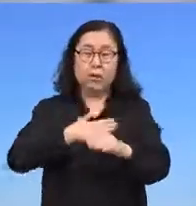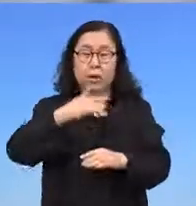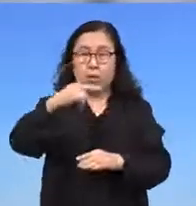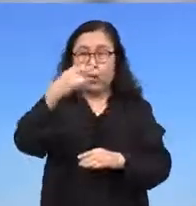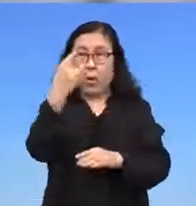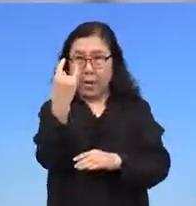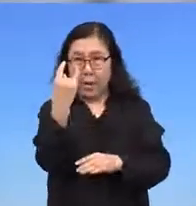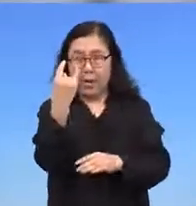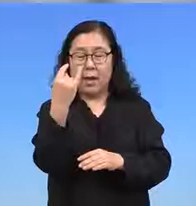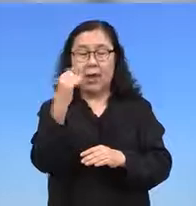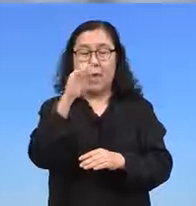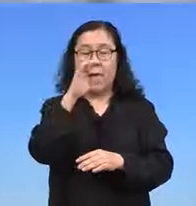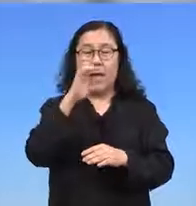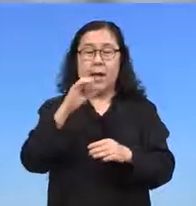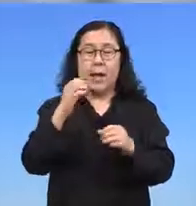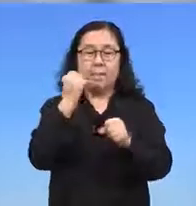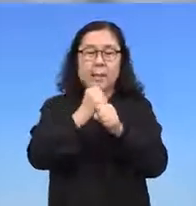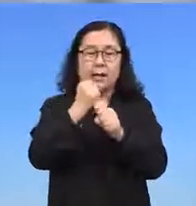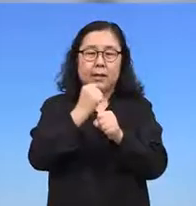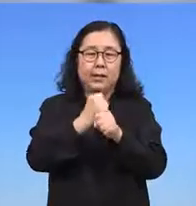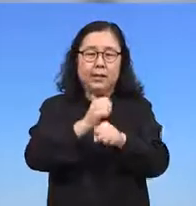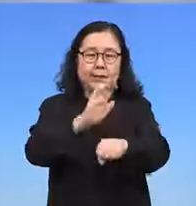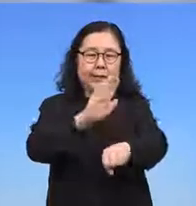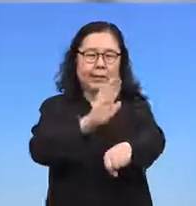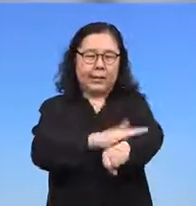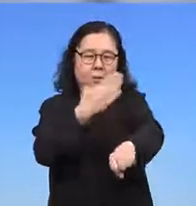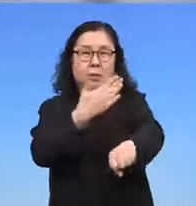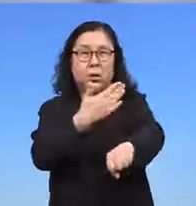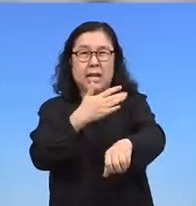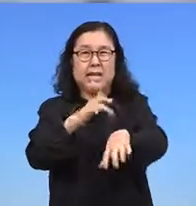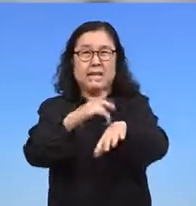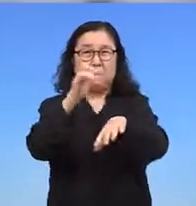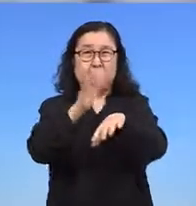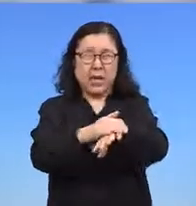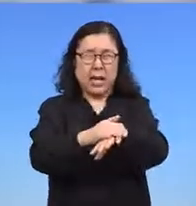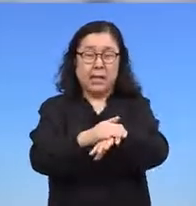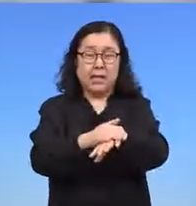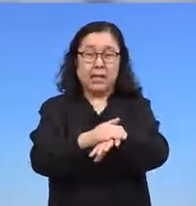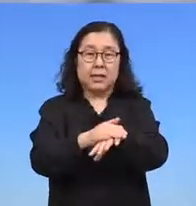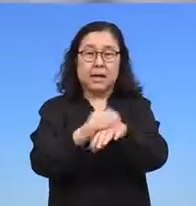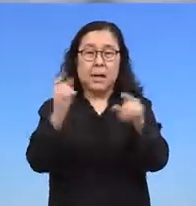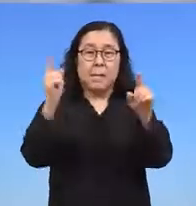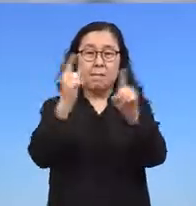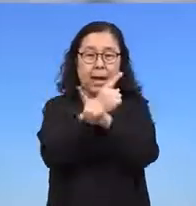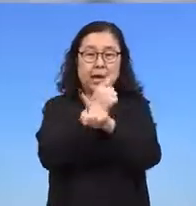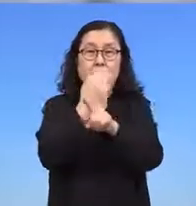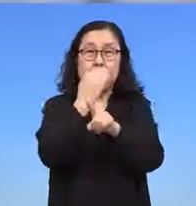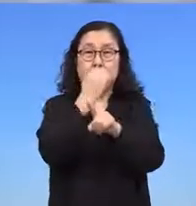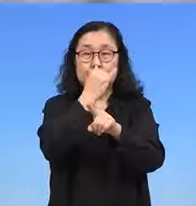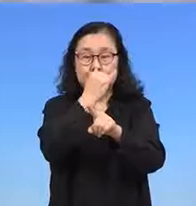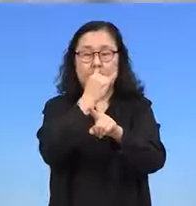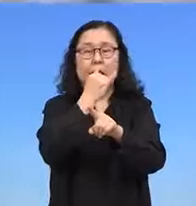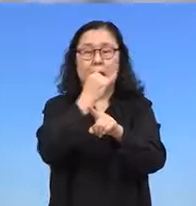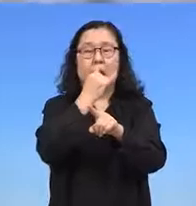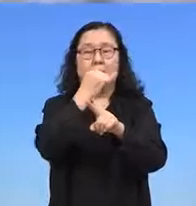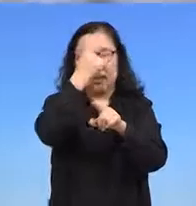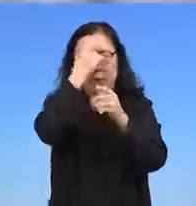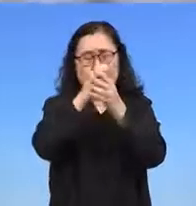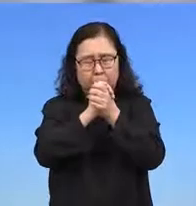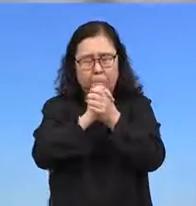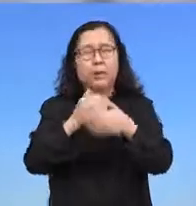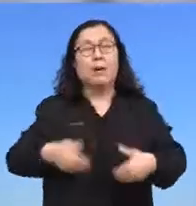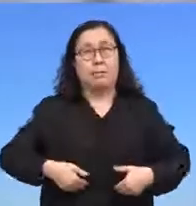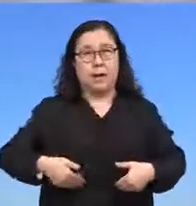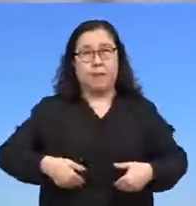이미 우리 뇌에 형성돼 버린 잘못된 습관들을 끊어낼 수 있도록, 이거 고쳐나갈 수 있도록 기도하셔야